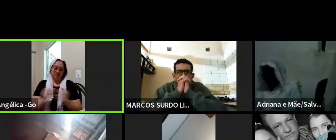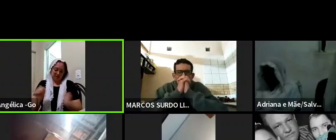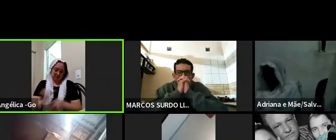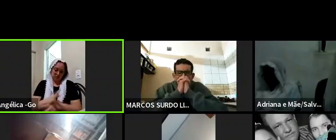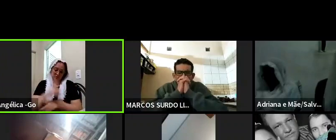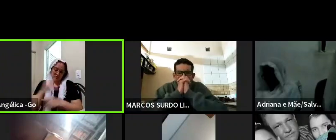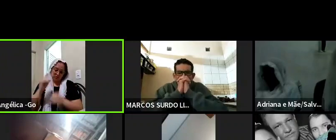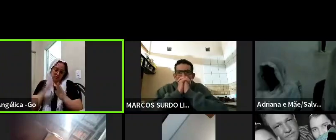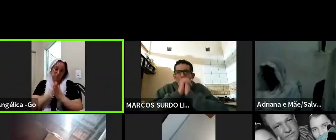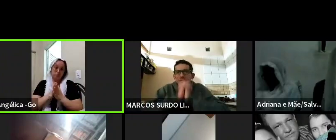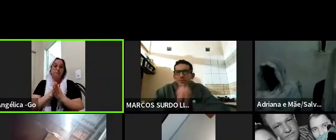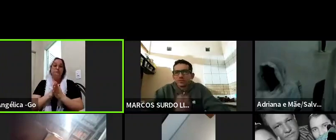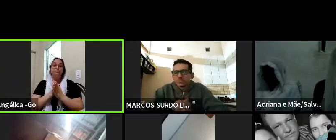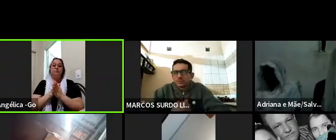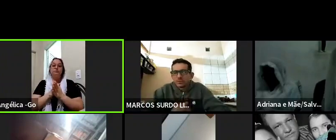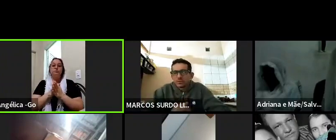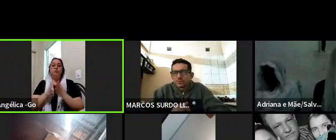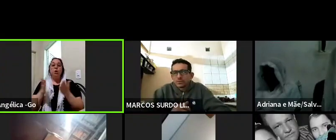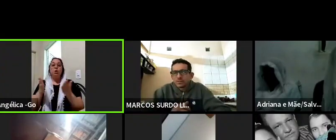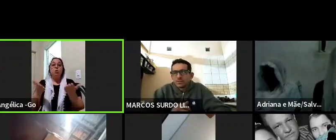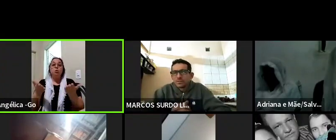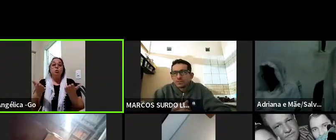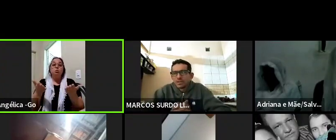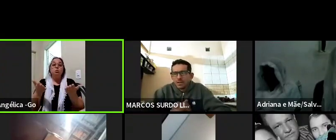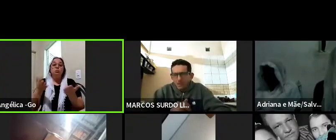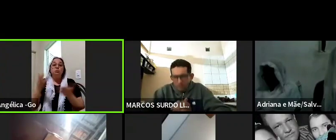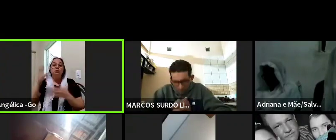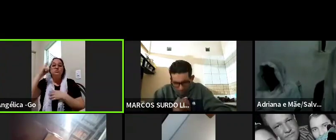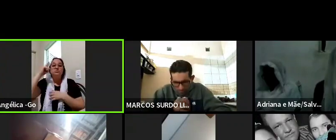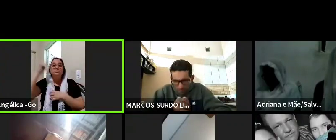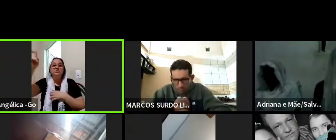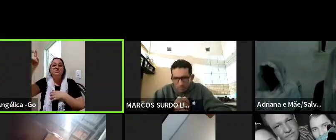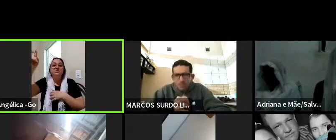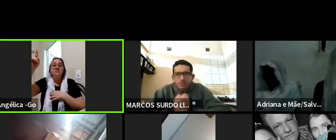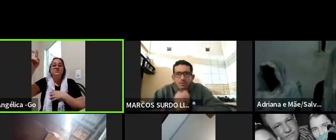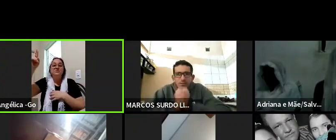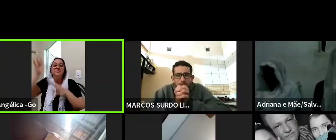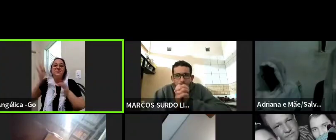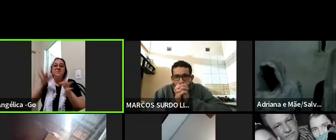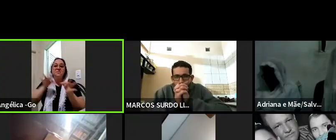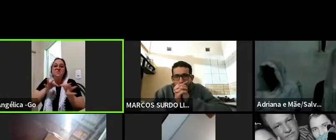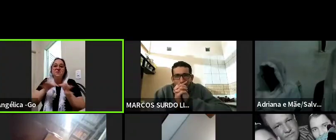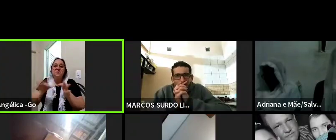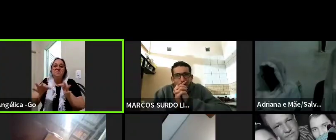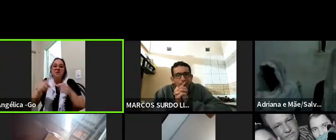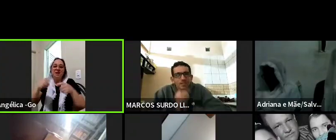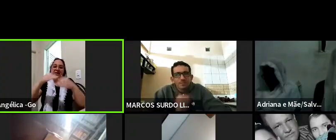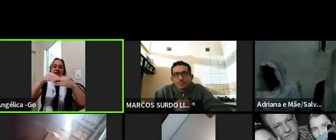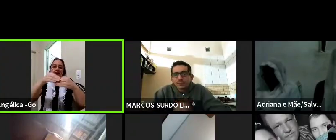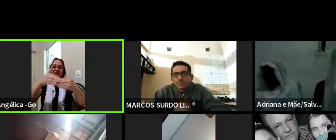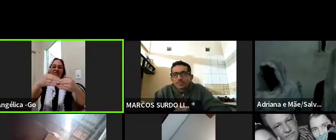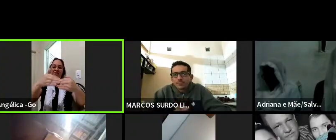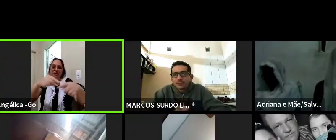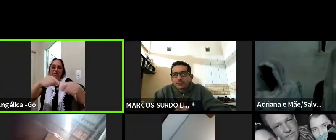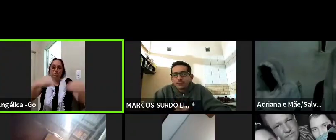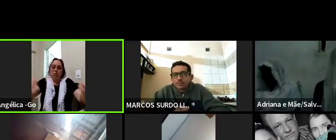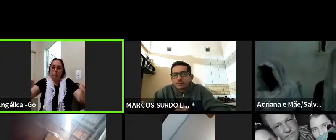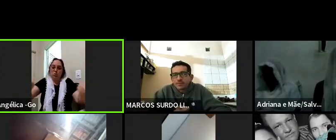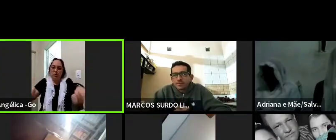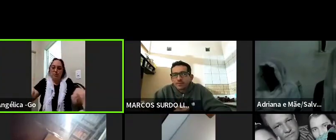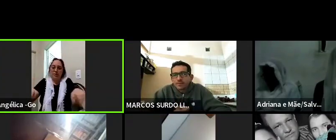E que hoje ele prepara uma mesa perante ti, na presença dos teus